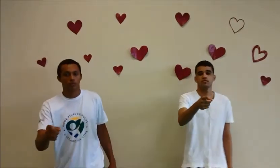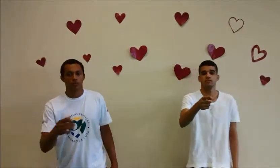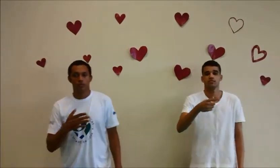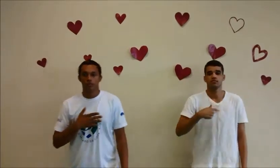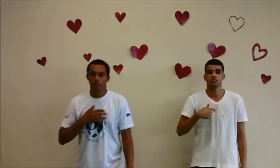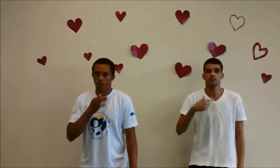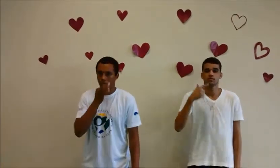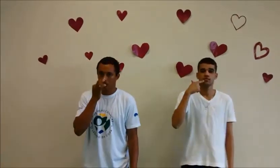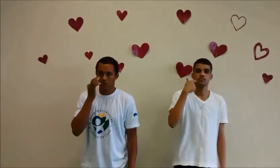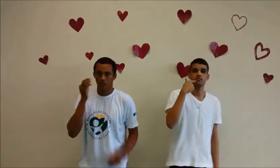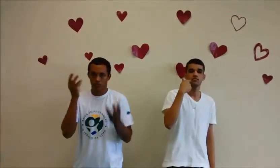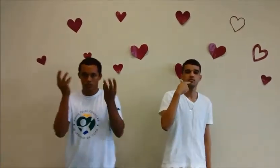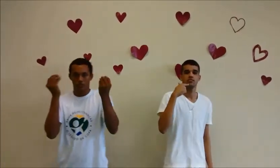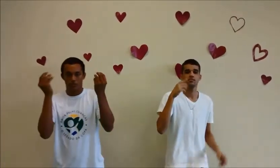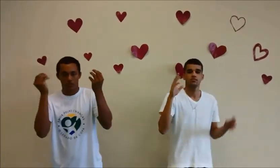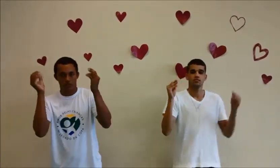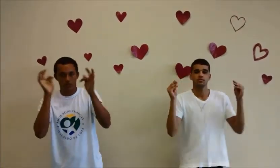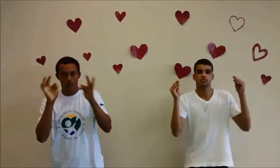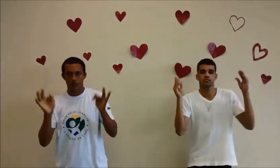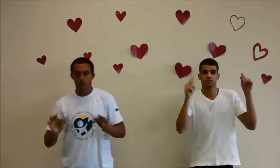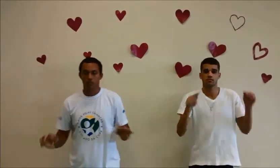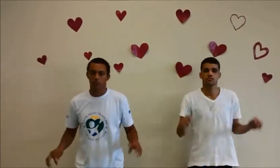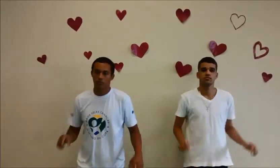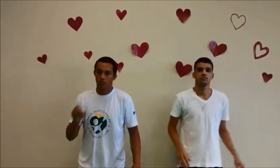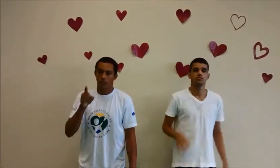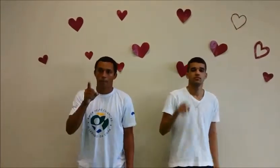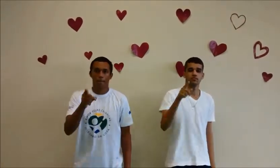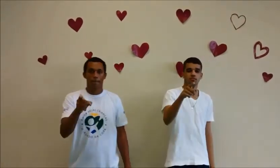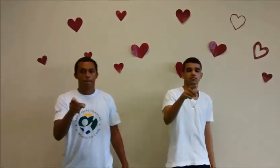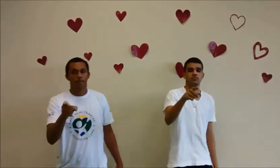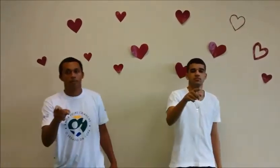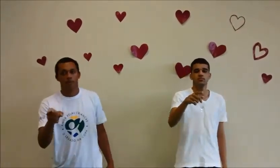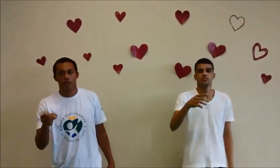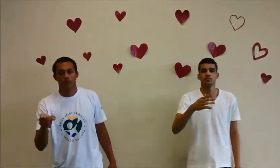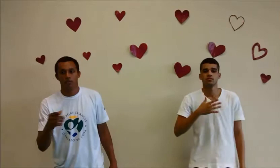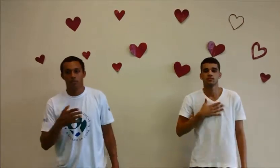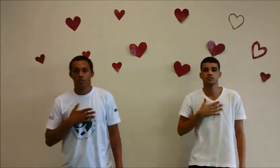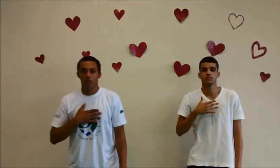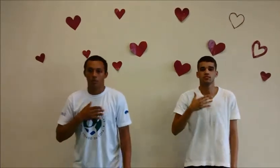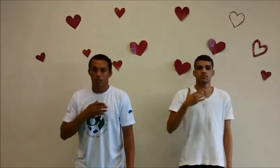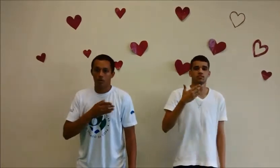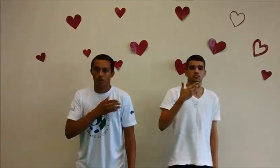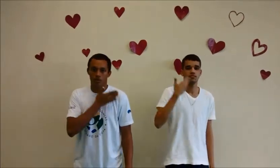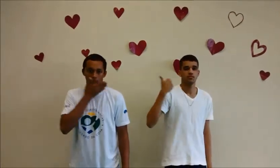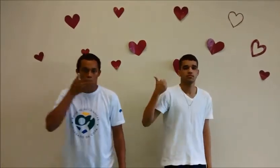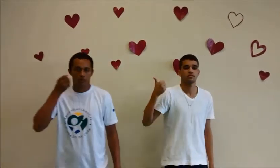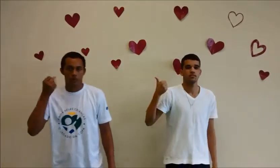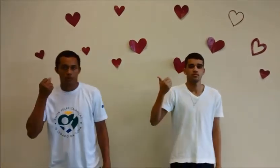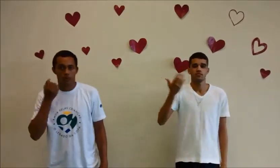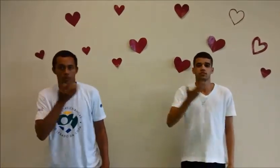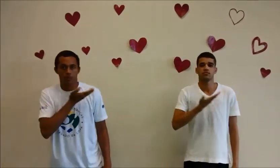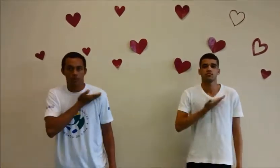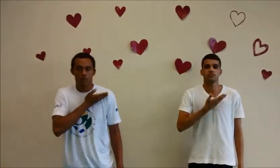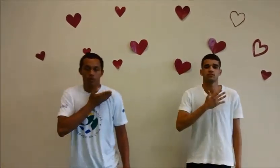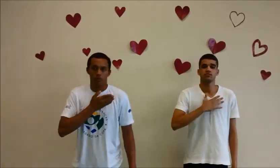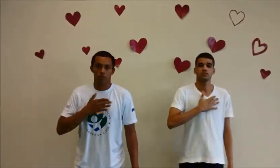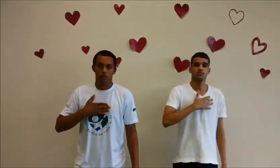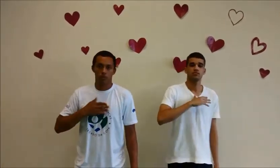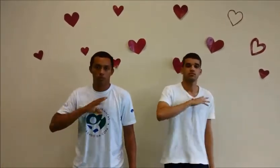você. Meu riso é tão feliz contigo. O meu melhor amigo é o